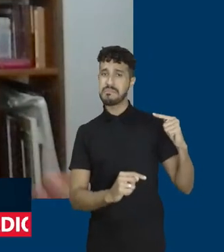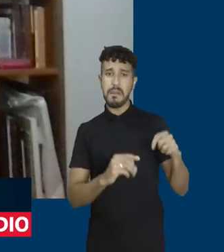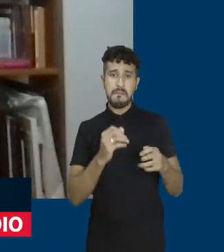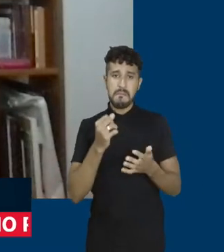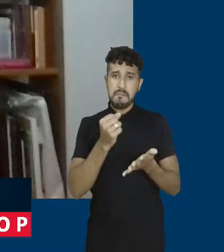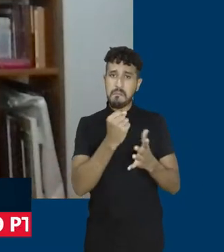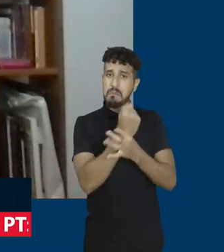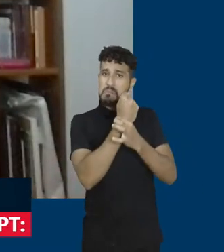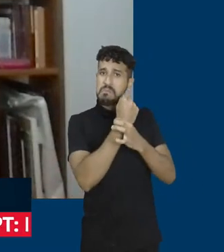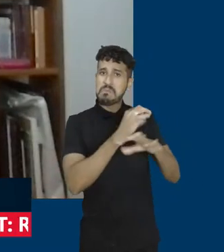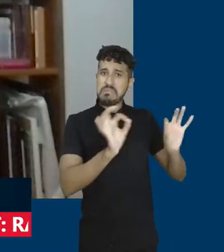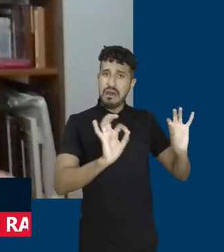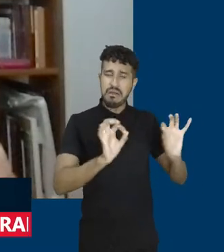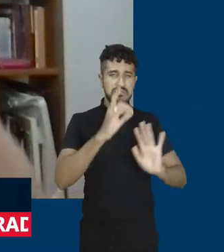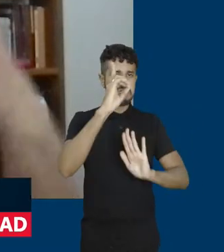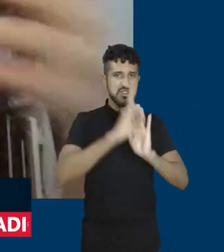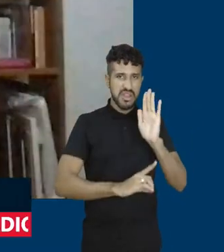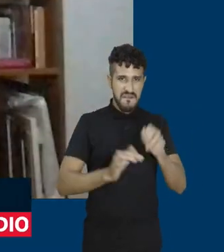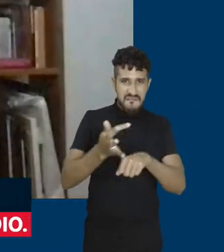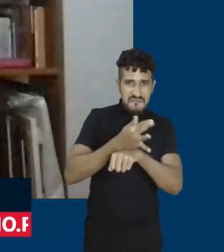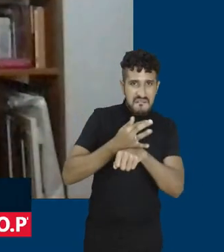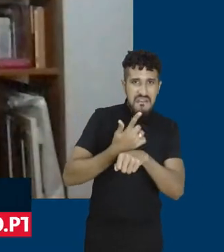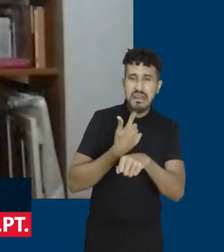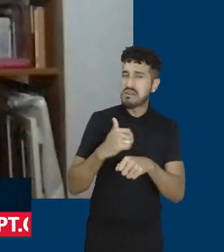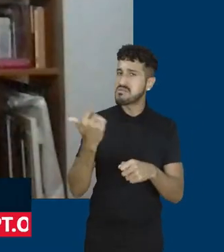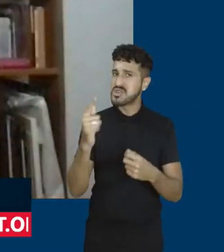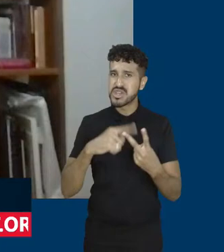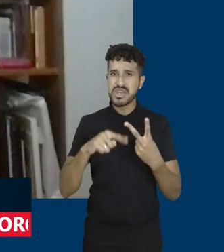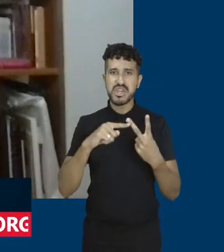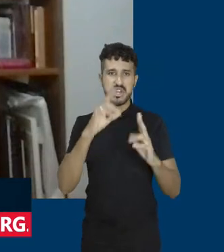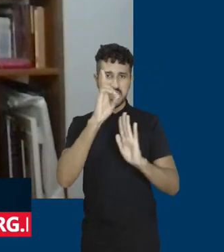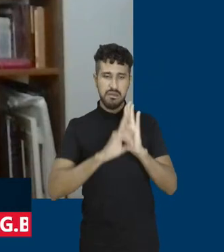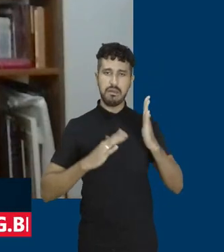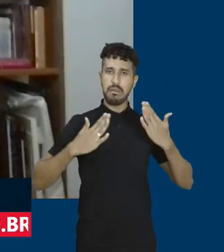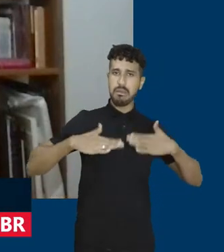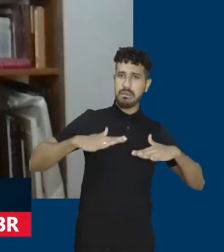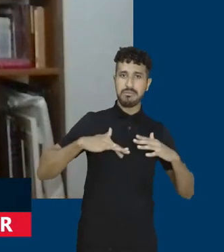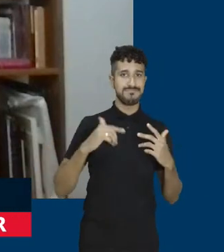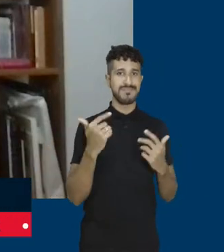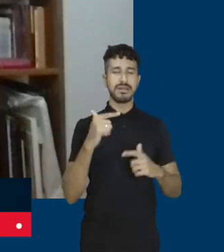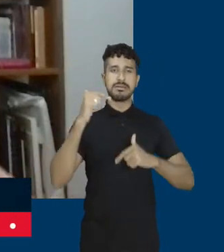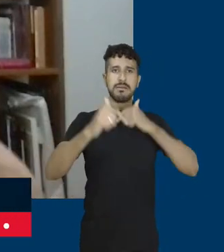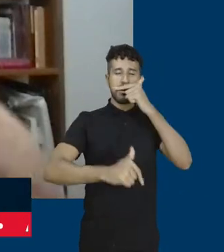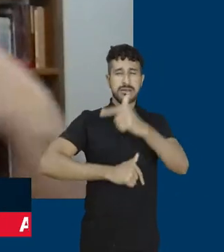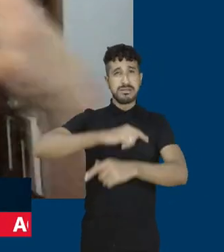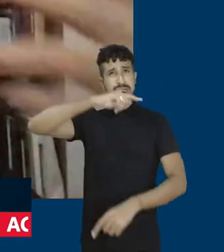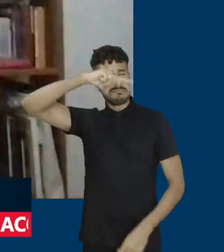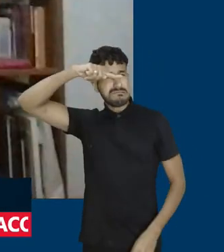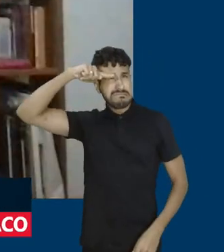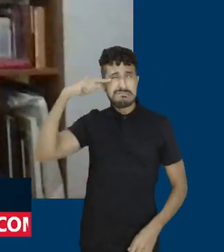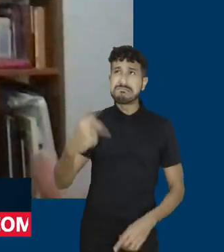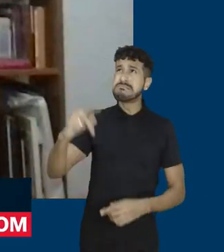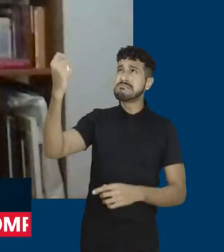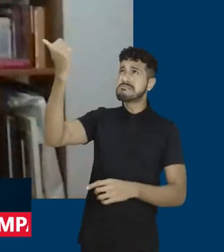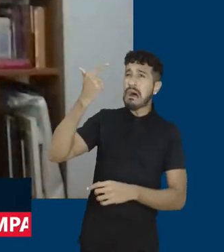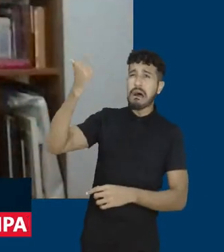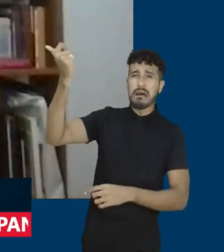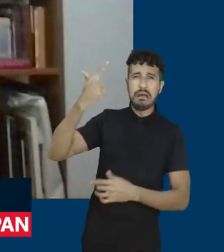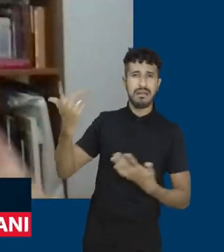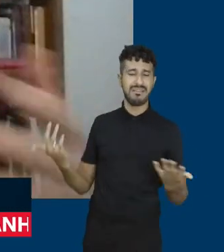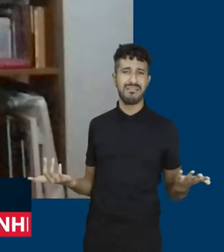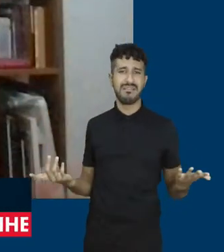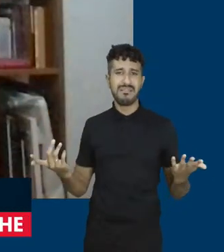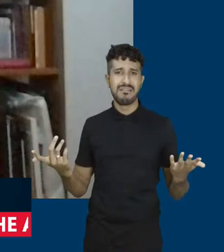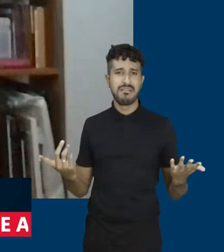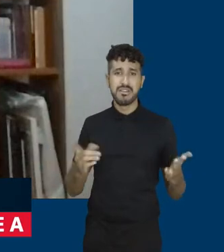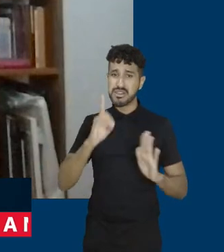proteção, né? Sem direito a férias, sem direito a descanso, trabalhando de sol a sol, né? Sem direito